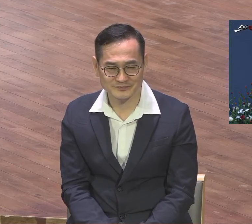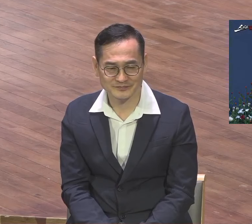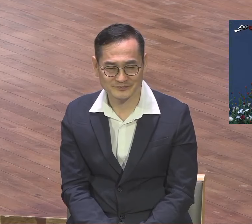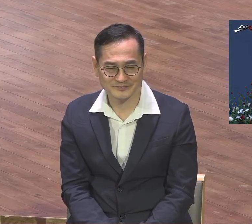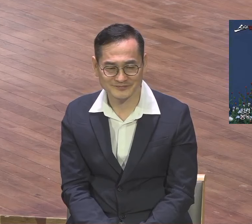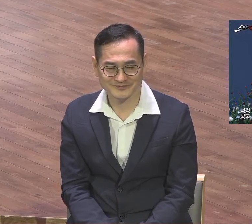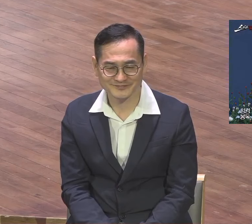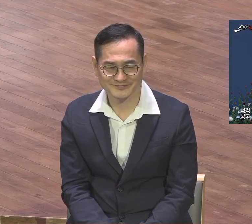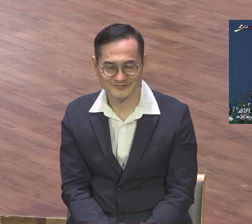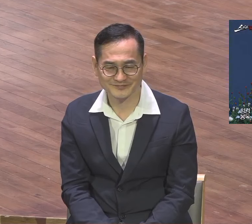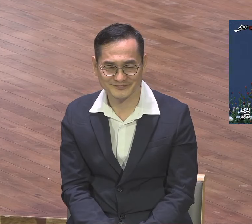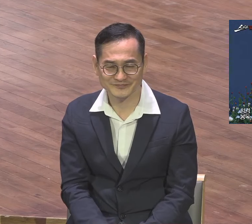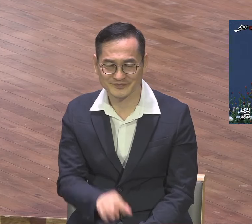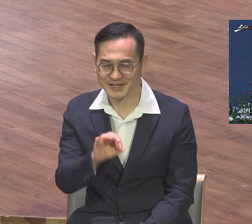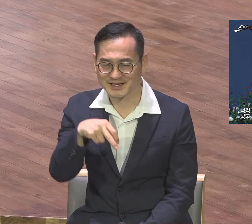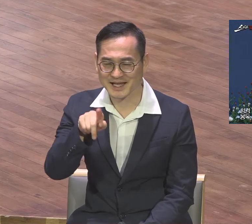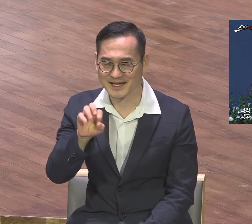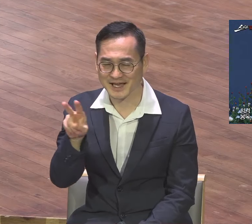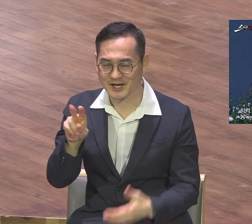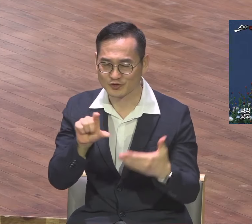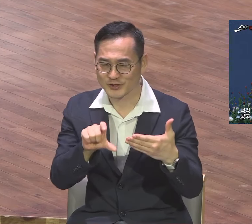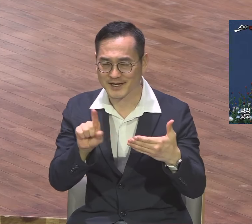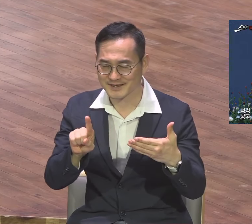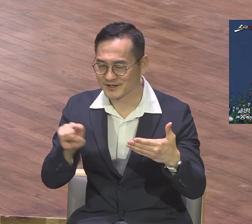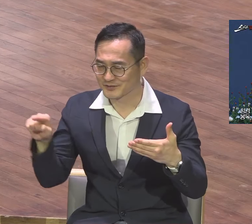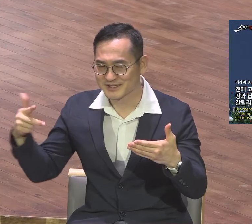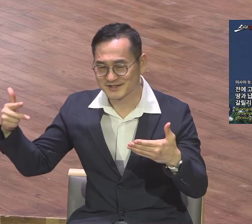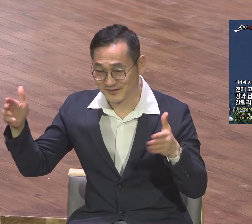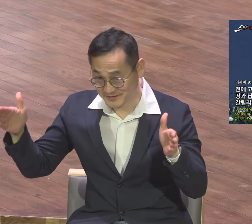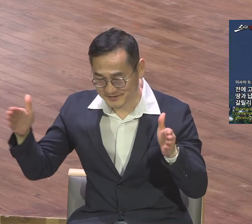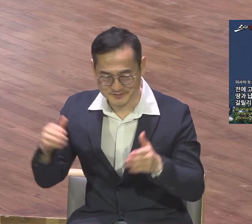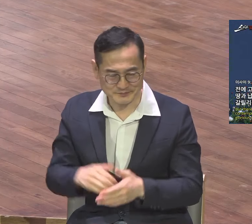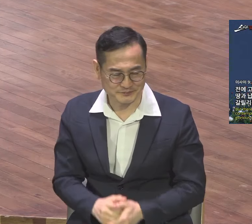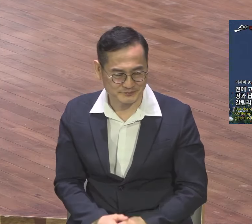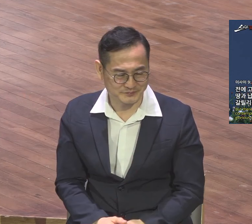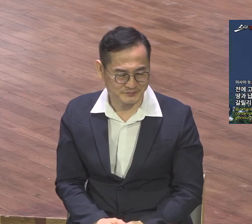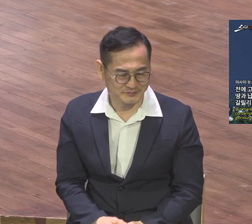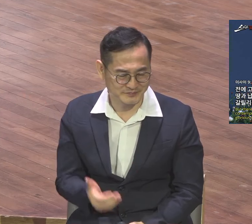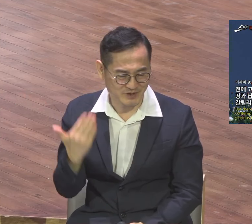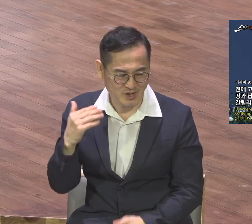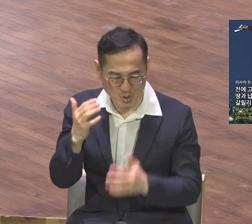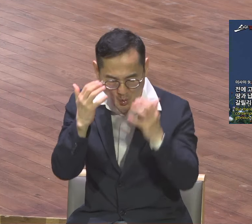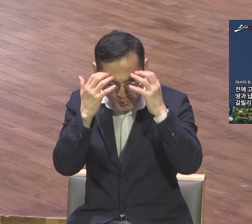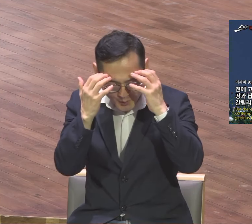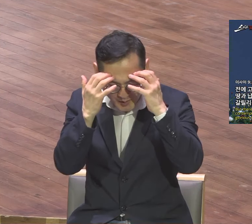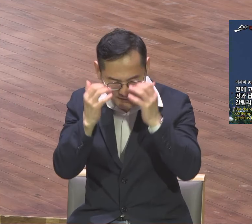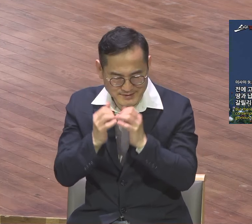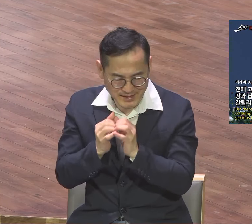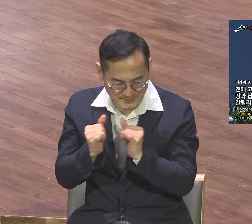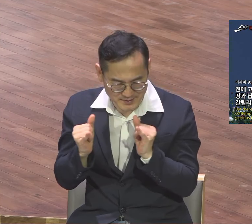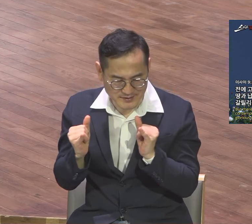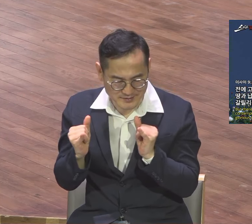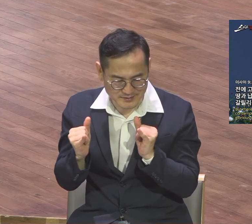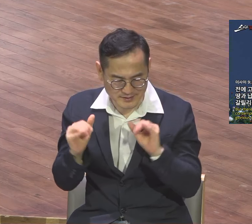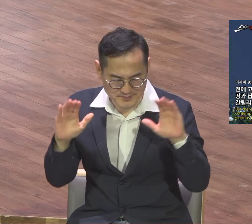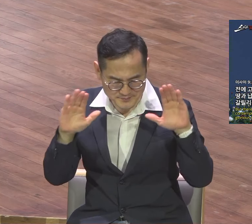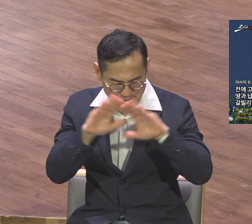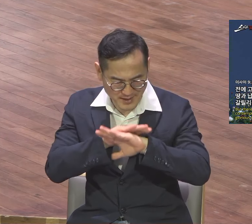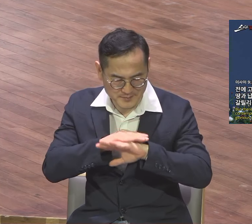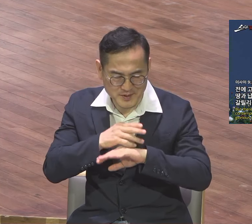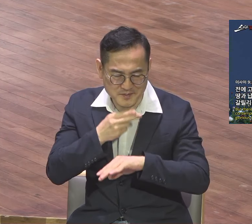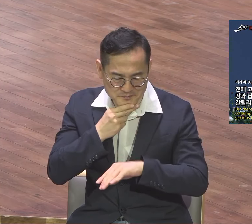하나님의 말씀 이사야 9장 1절로 7절까지 한 절씩 교독합니다. 전에 고통받던 자들에게는